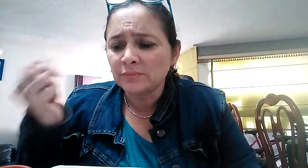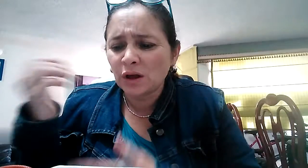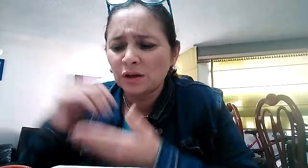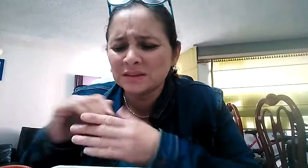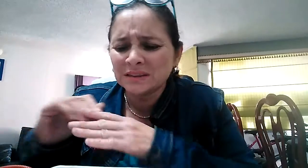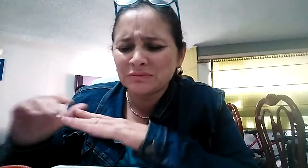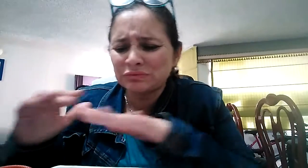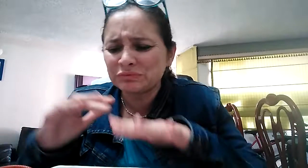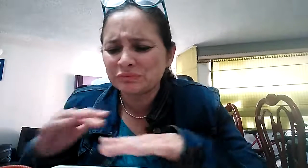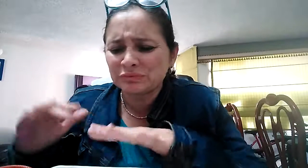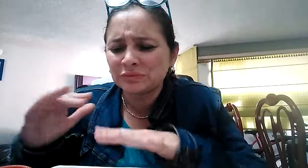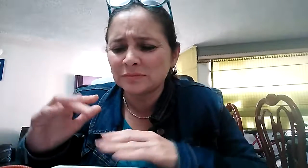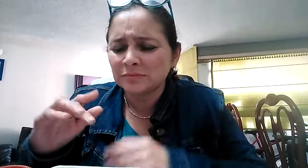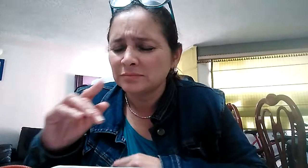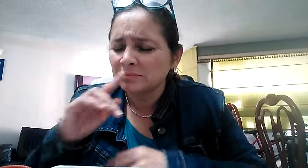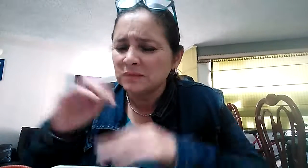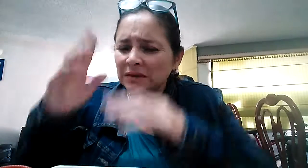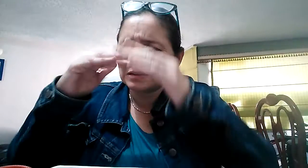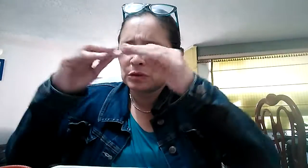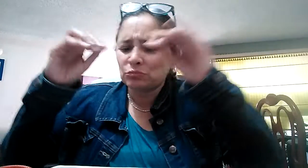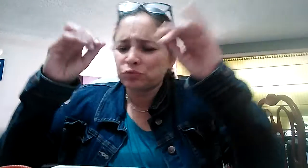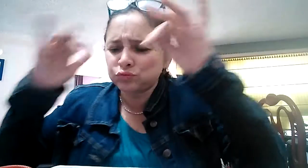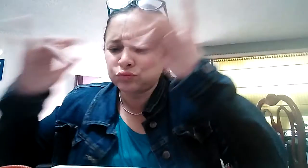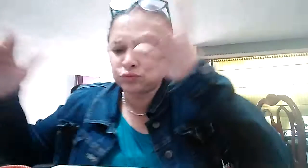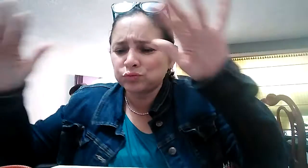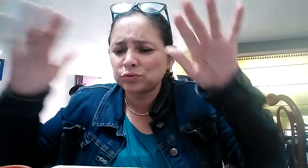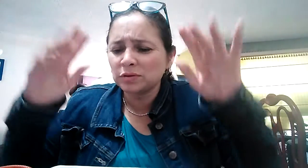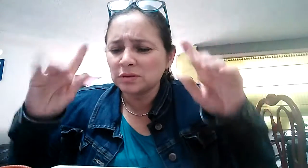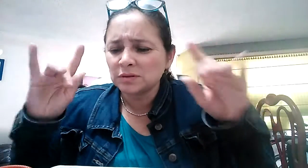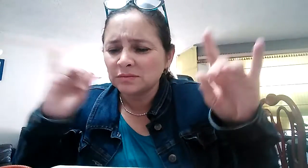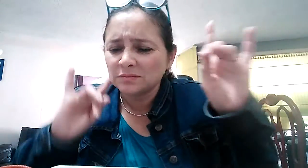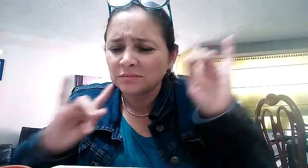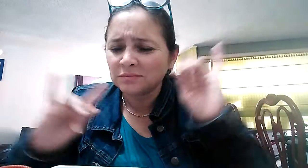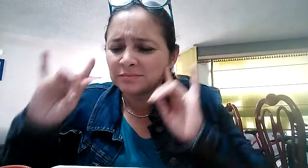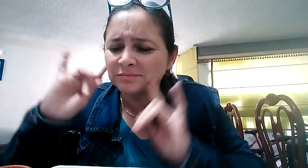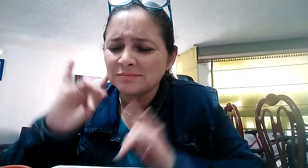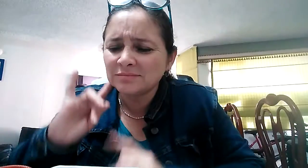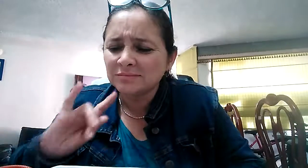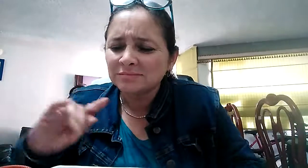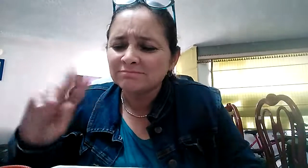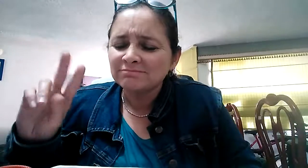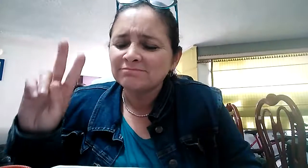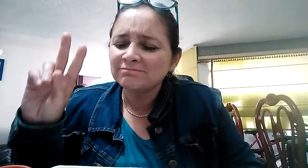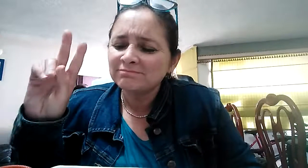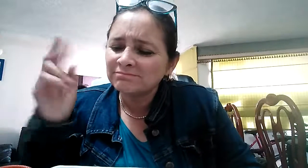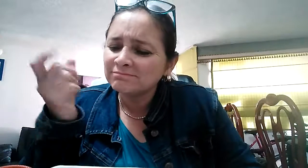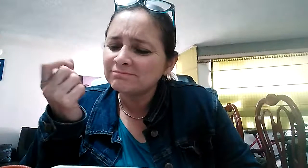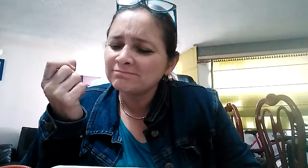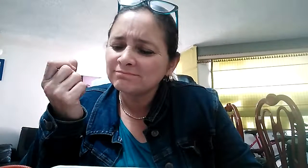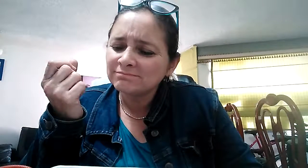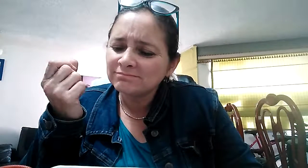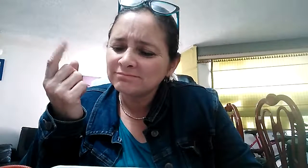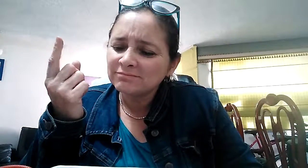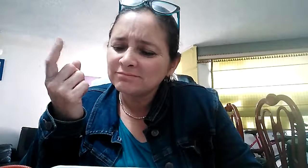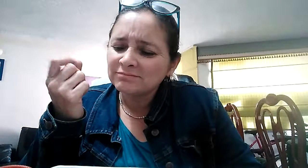¡Hey! ¡Es el vaquero esqueleto! ¿Me trajiste a tu juego para felicitarme por el puntaje más alto? ¡Vencí a público! Compañeros, si mal no recuerdo,